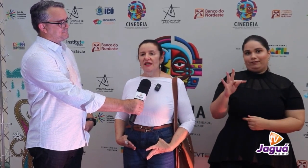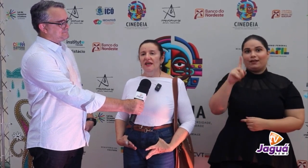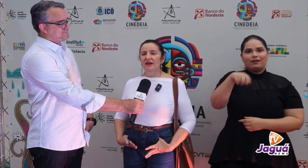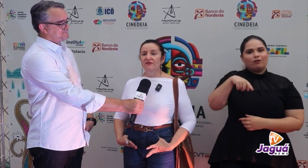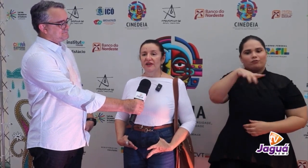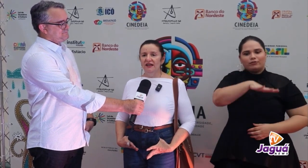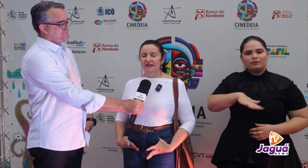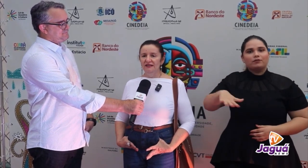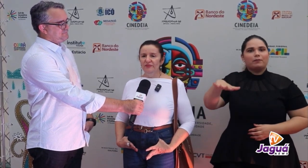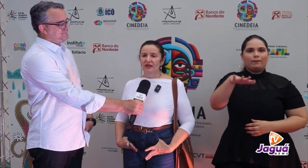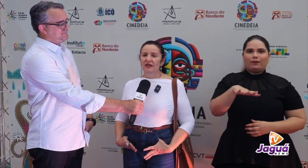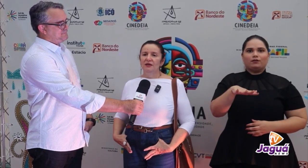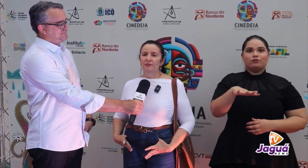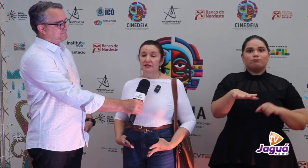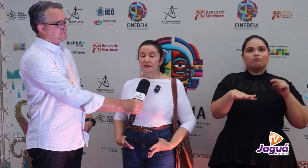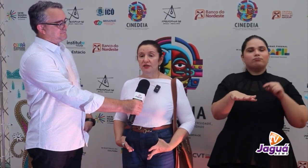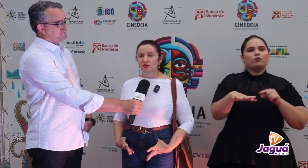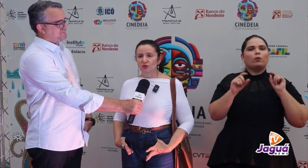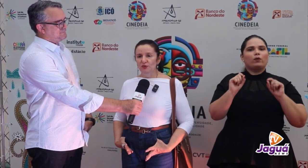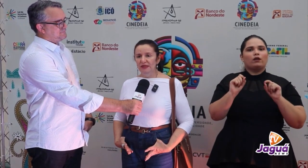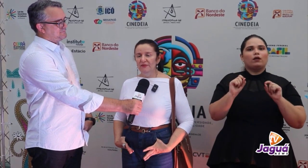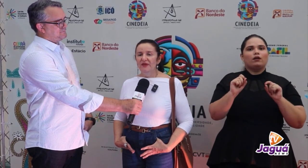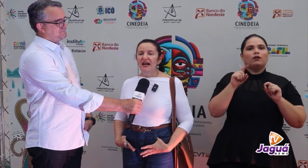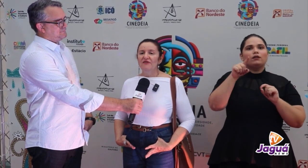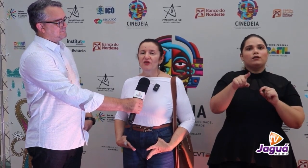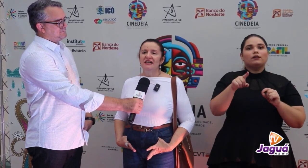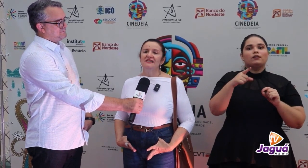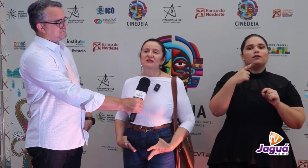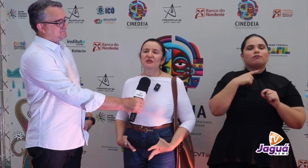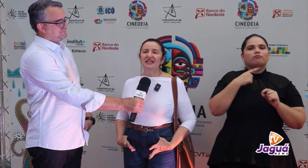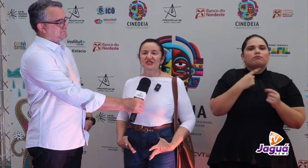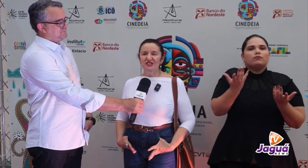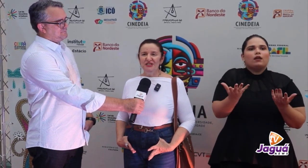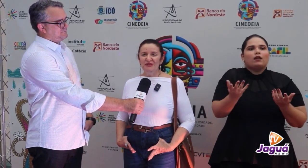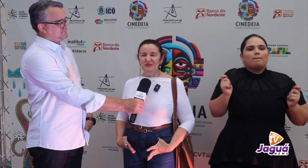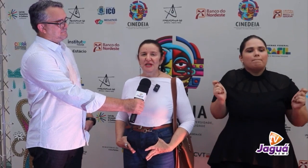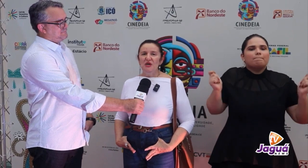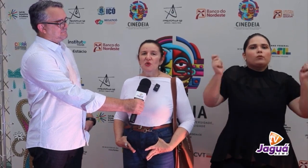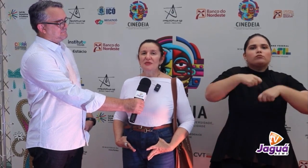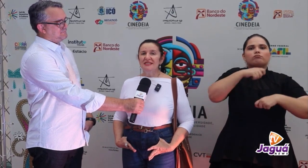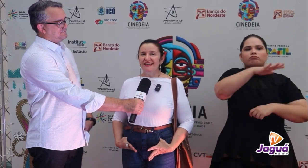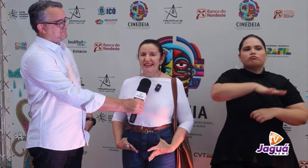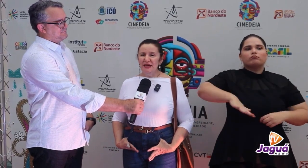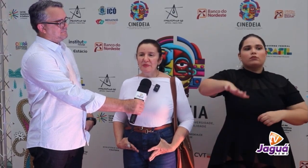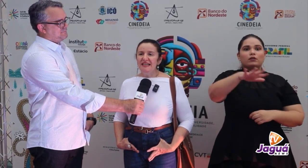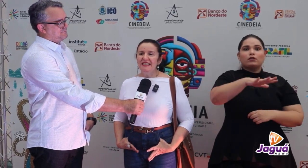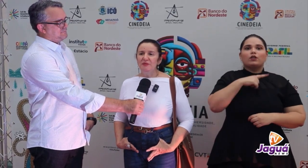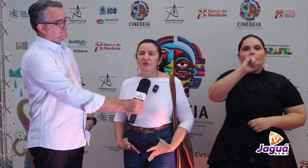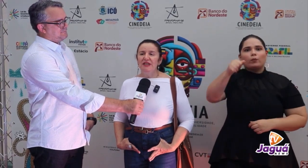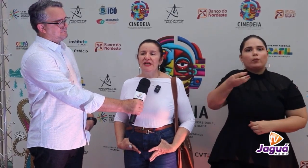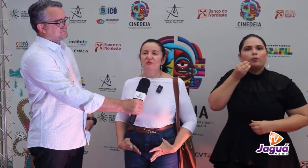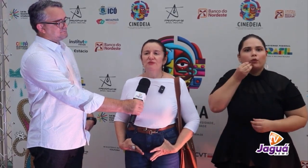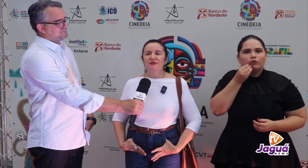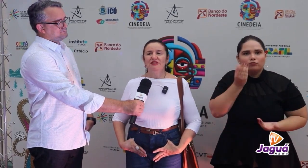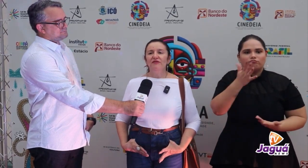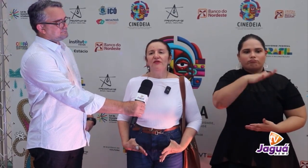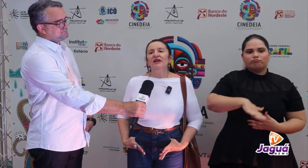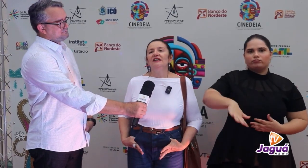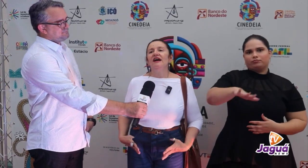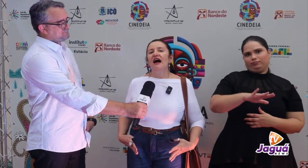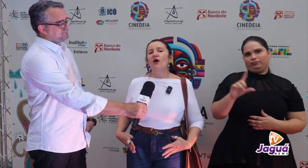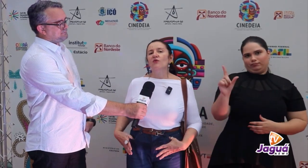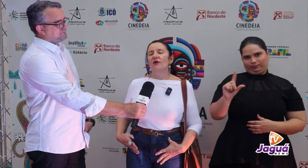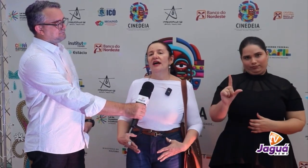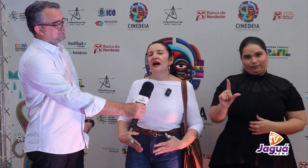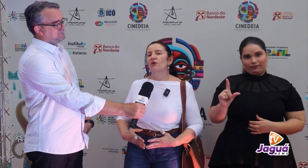espaço que revela, que preceitua a vocação da região. O cinema em Limoeiro já